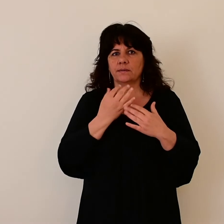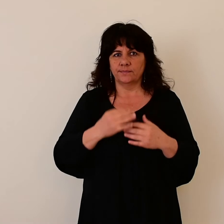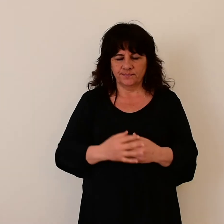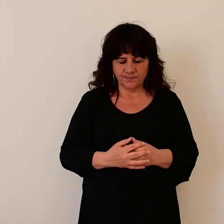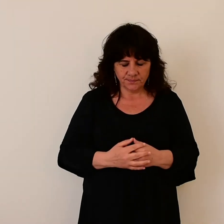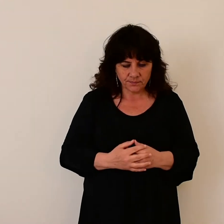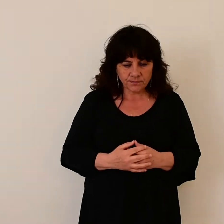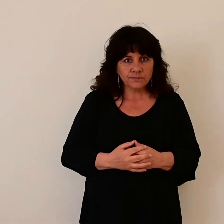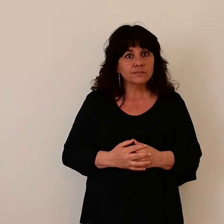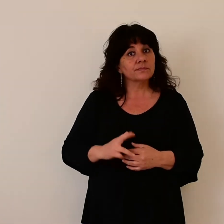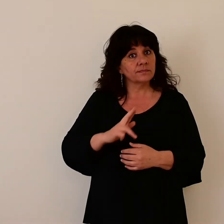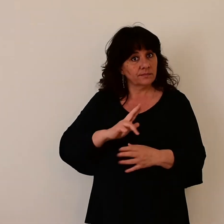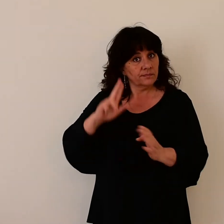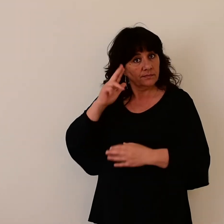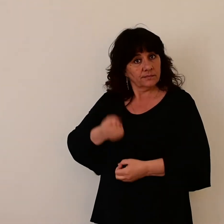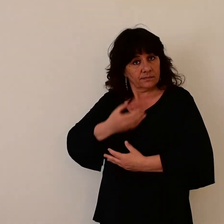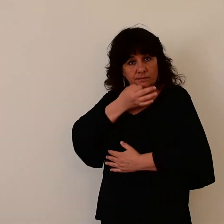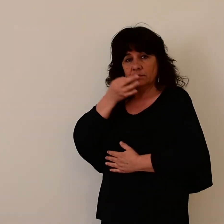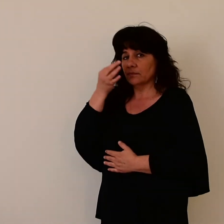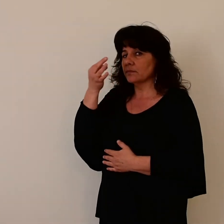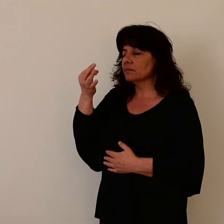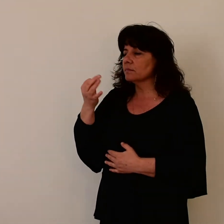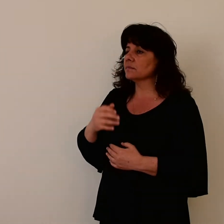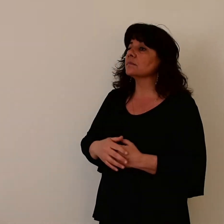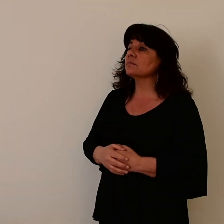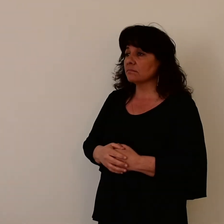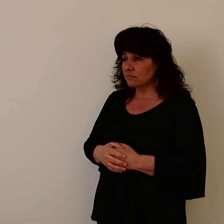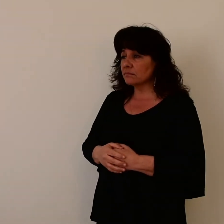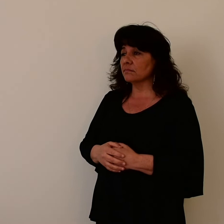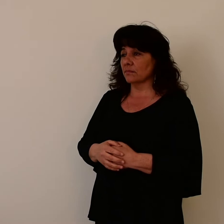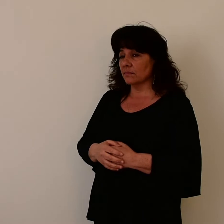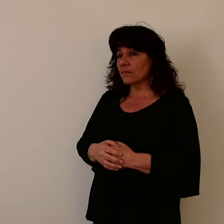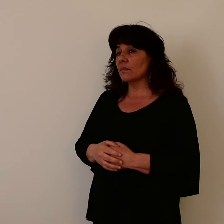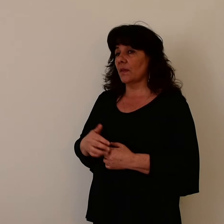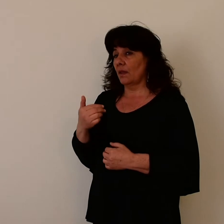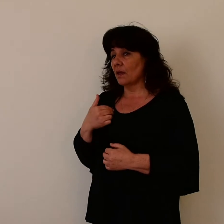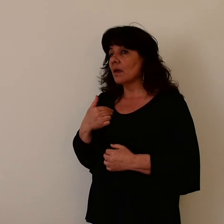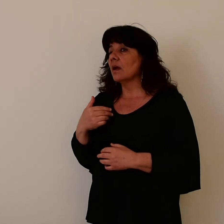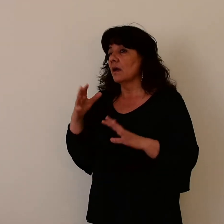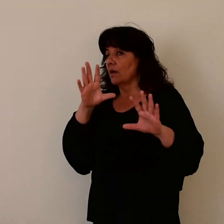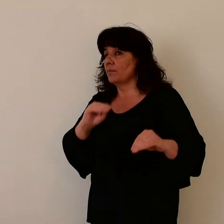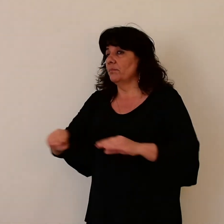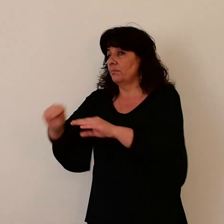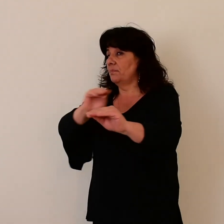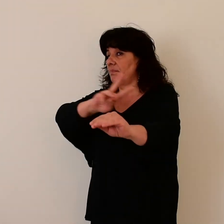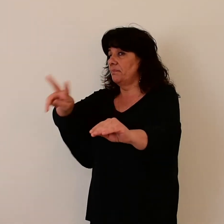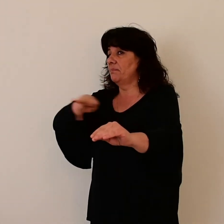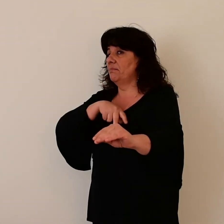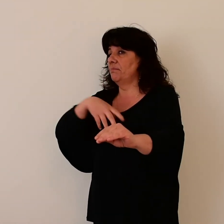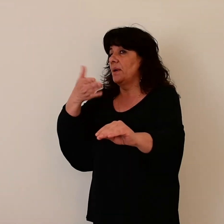Le Seigneur dit, « J'ai vu, oui, j'ai vu la misère de mon peuple qui est en